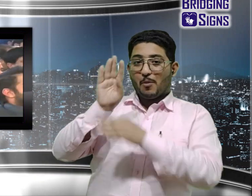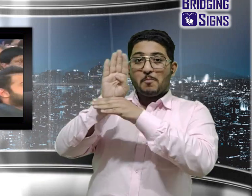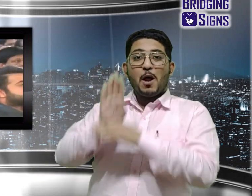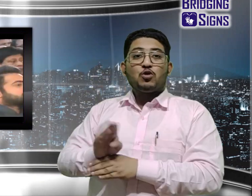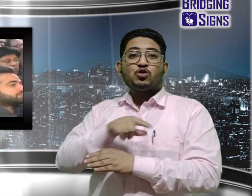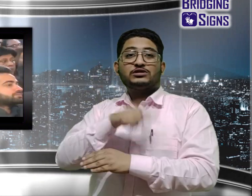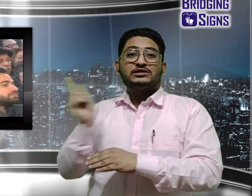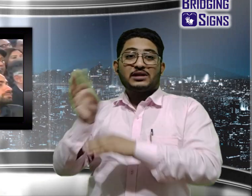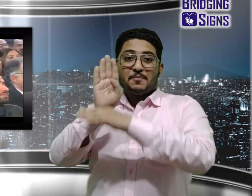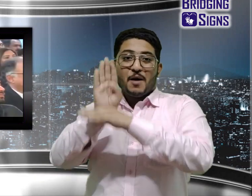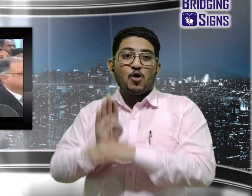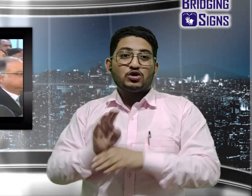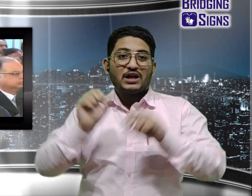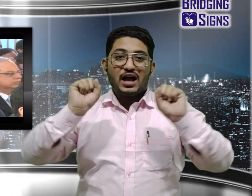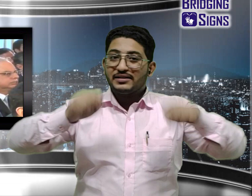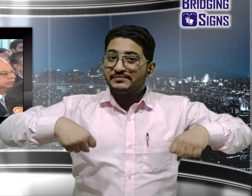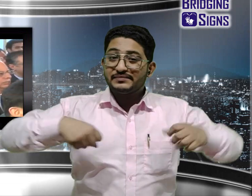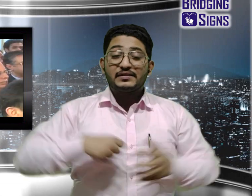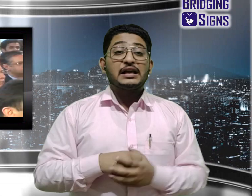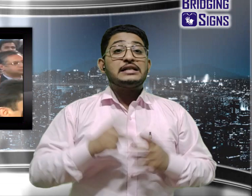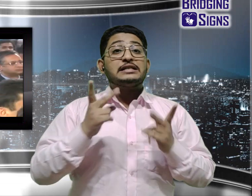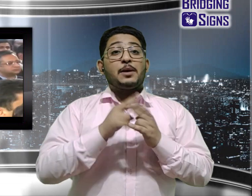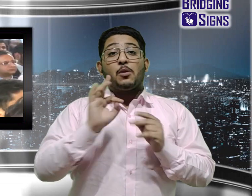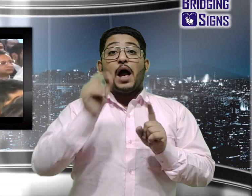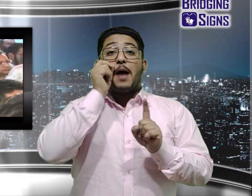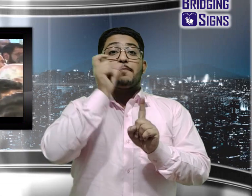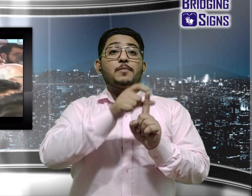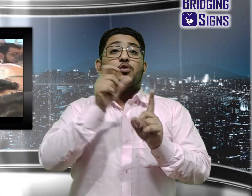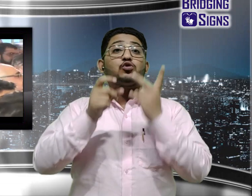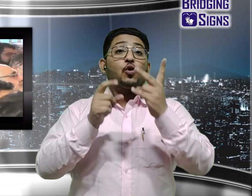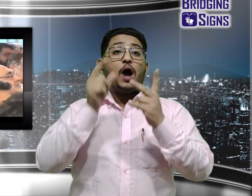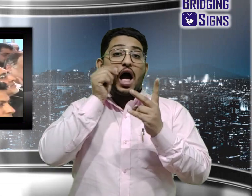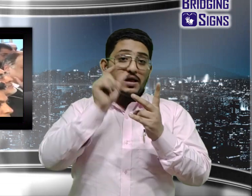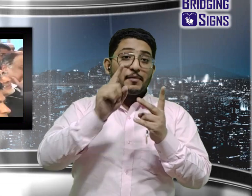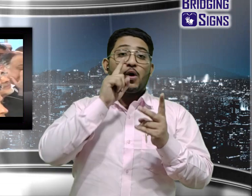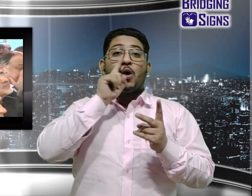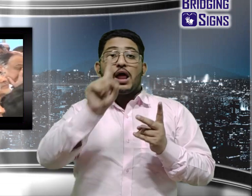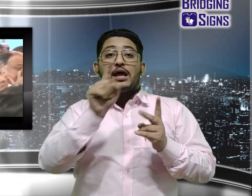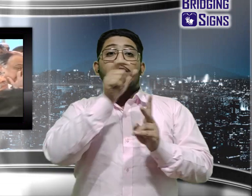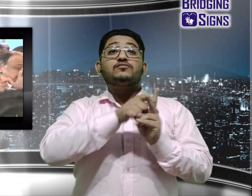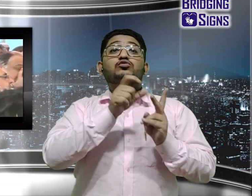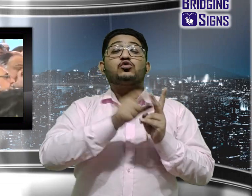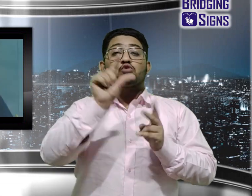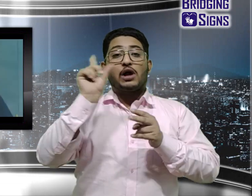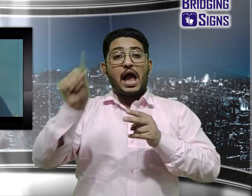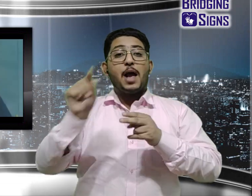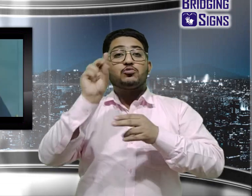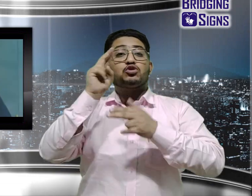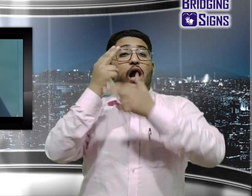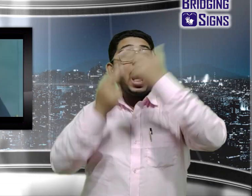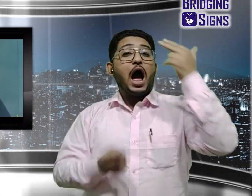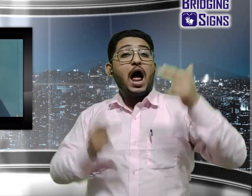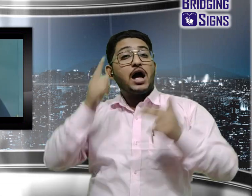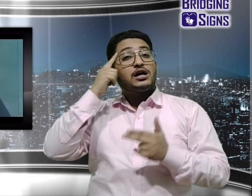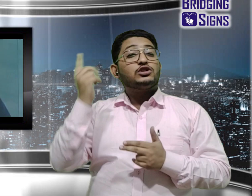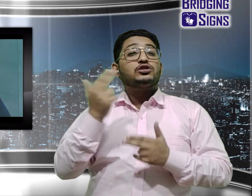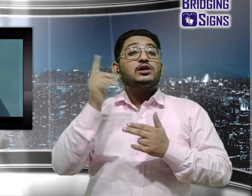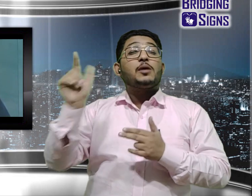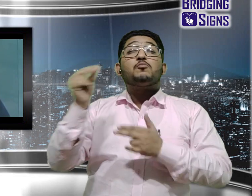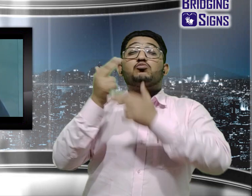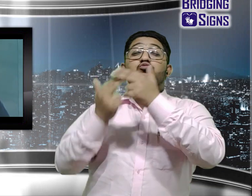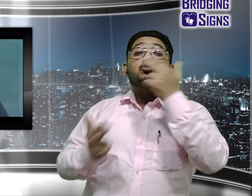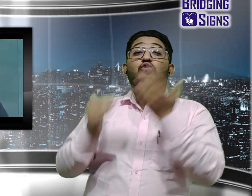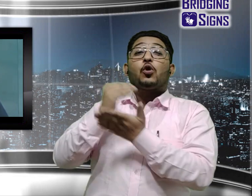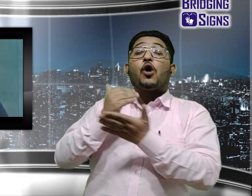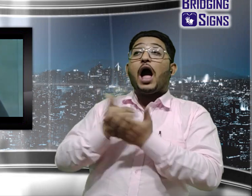है, उनका ट्रस्ट करते हैं। ऐसे ही दो पाकिस्तानी आज हम आपको उनकी कहानी बताएंगे, जो